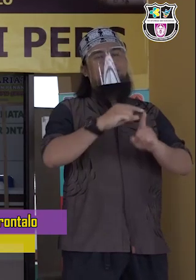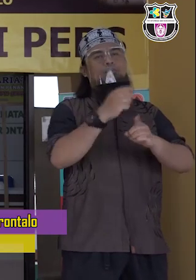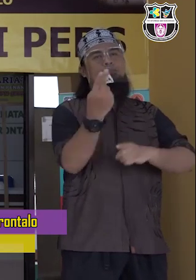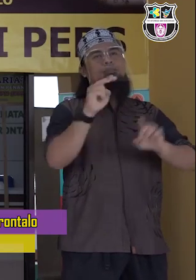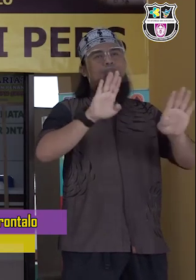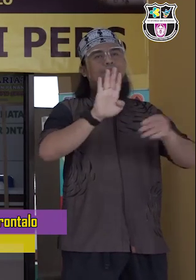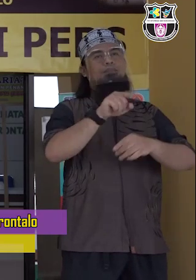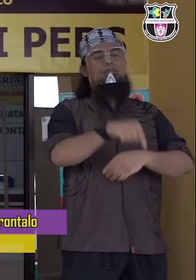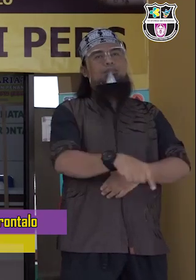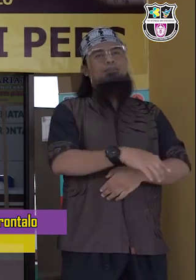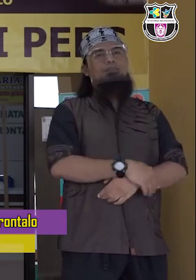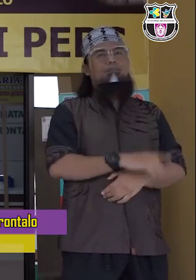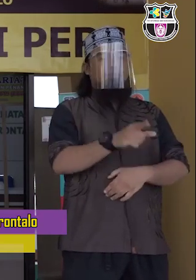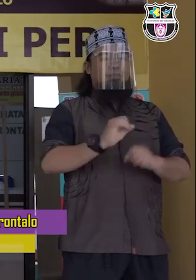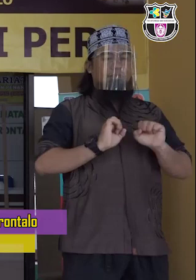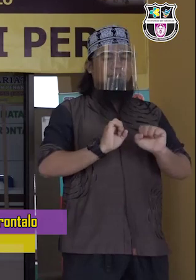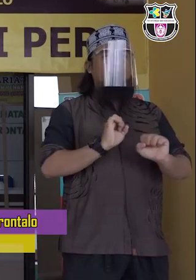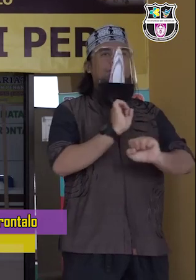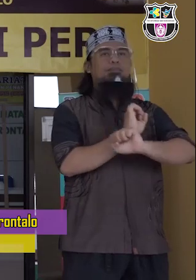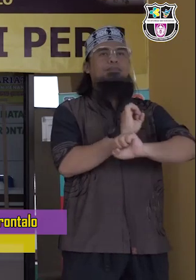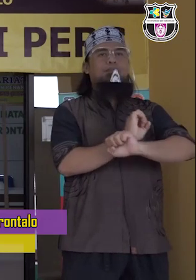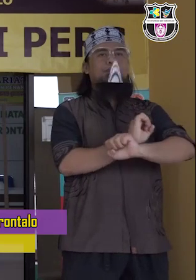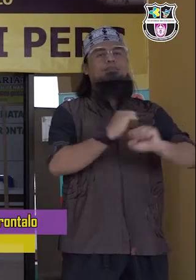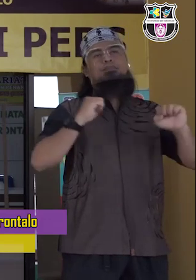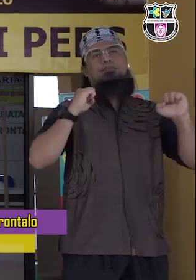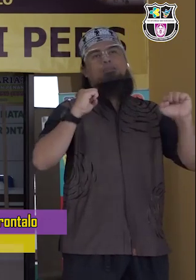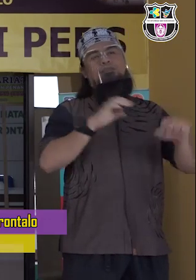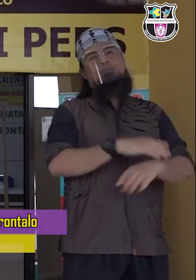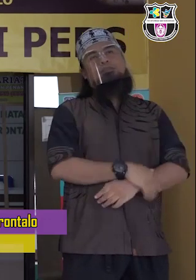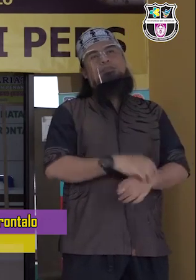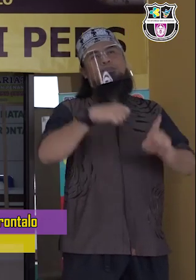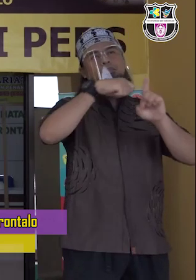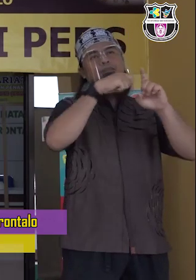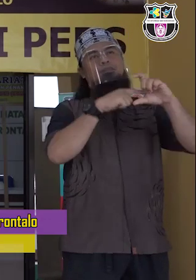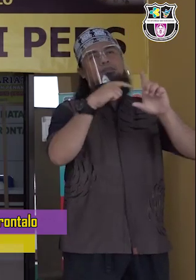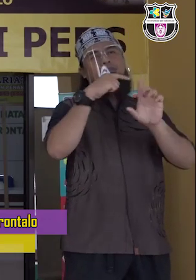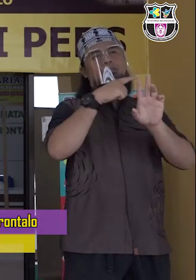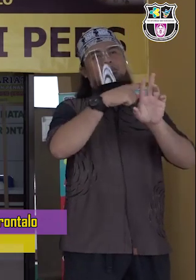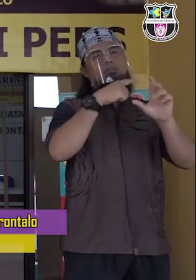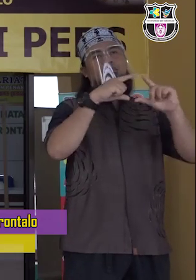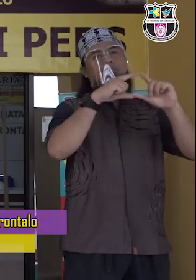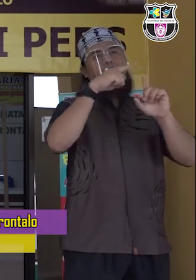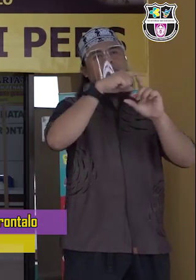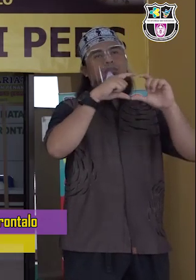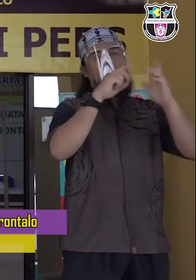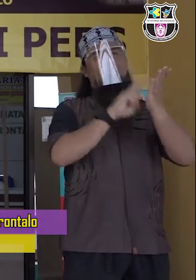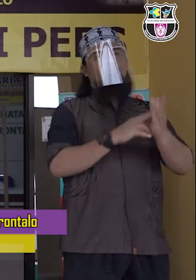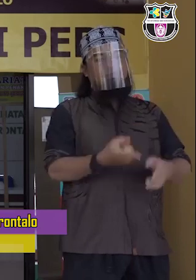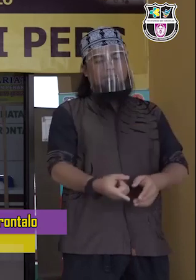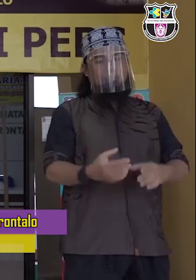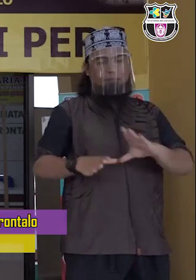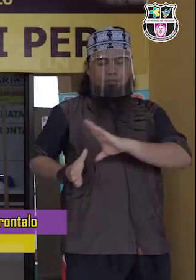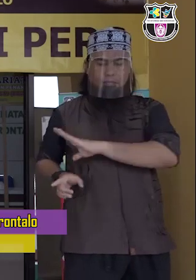ini juga merupakan tenaga kesehatan atau nakes dan sekarang sementara dirawat di Rumah Sakit Hasri